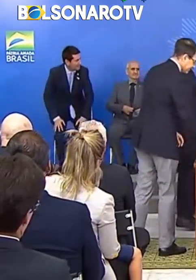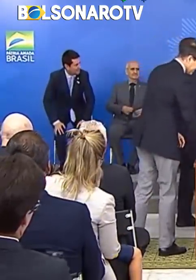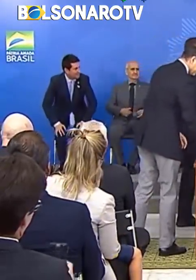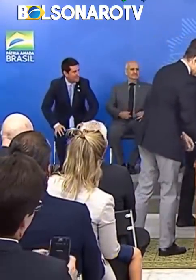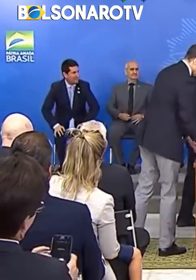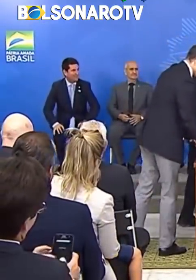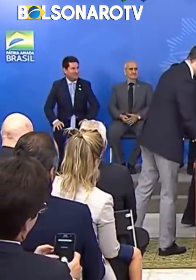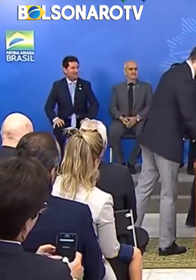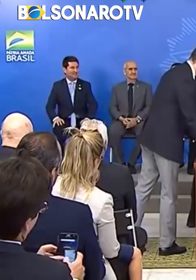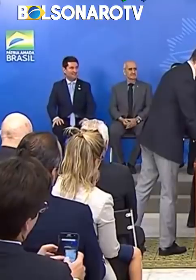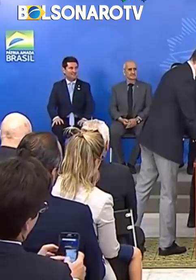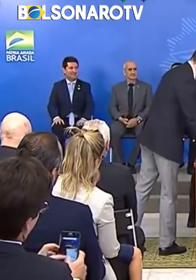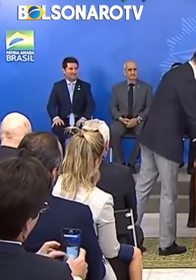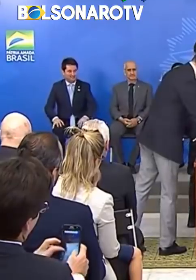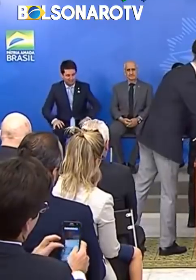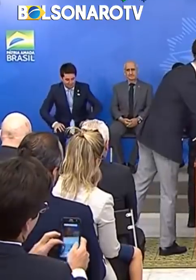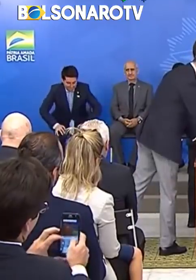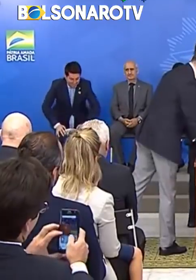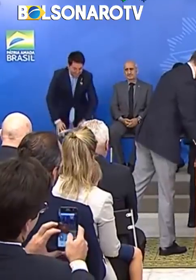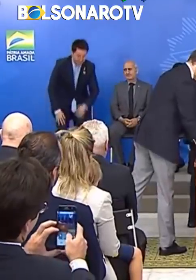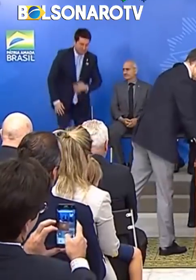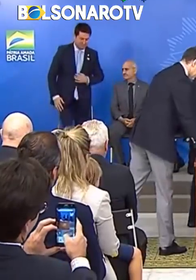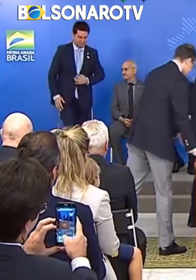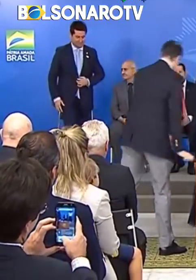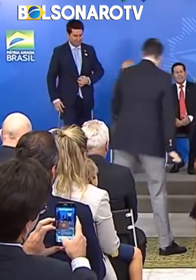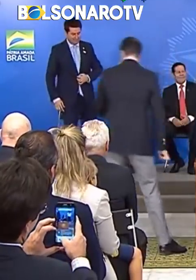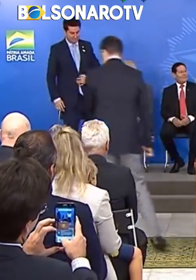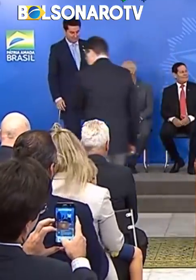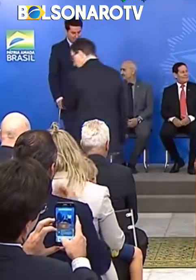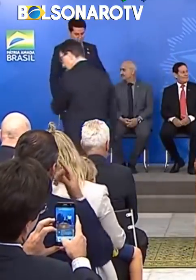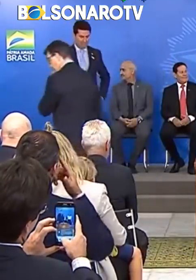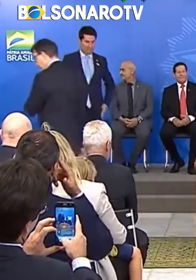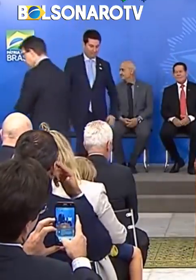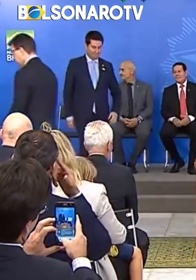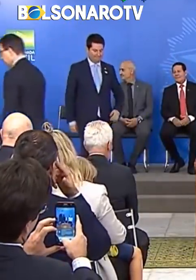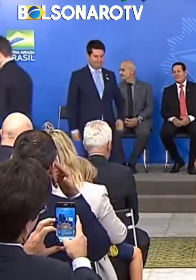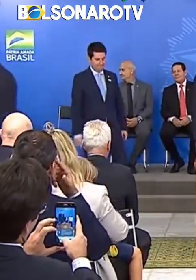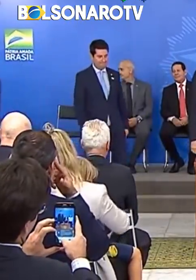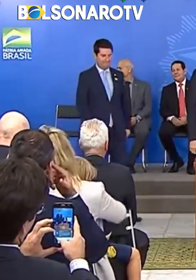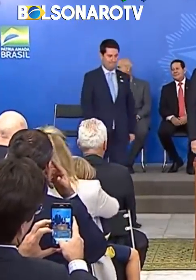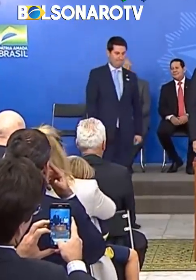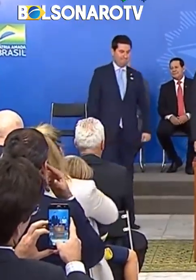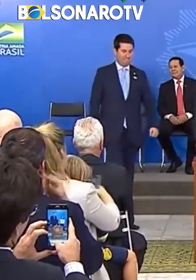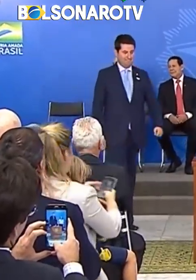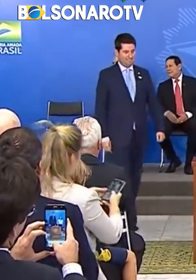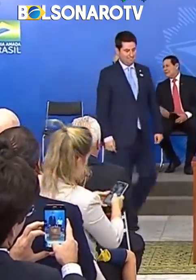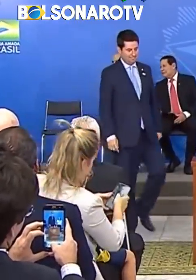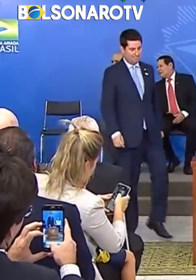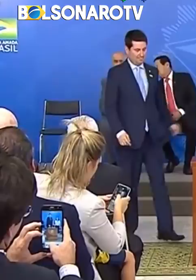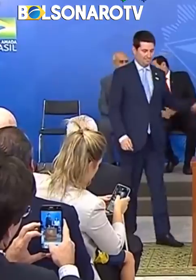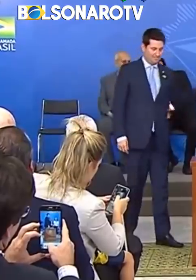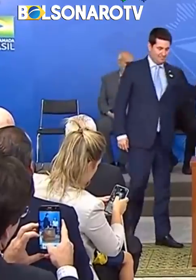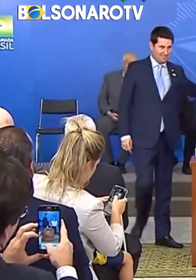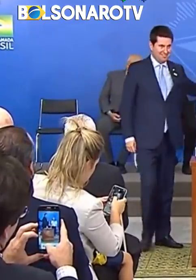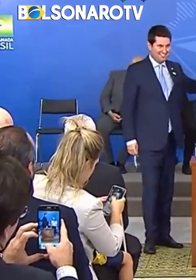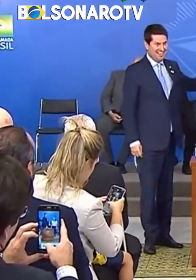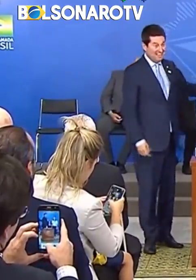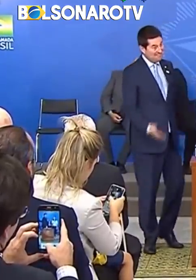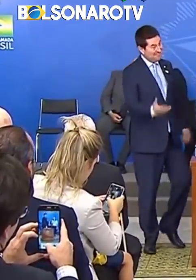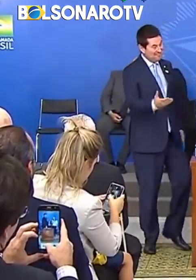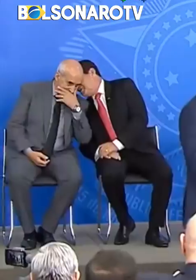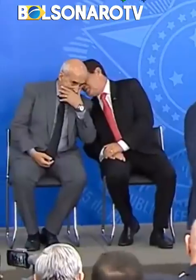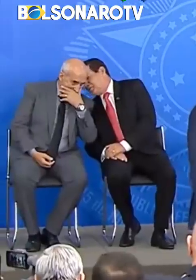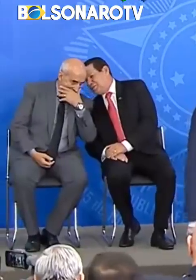provisória número 881, que institui a Declaração de Direitos e Liberdade